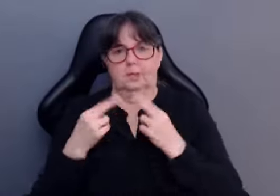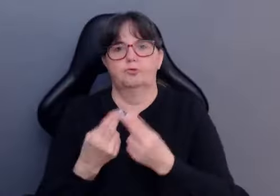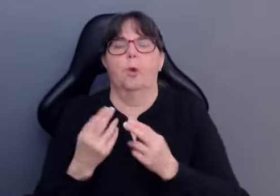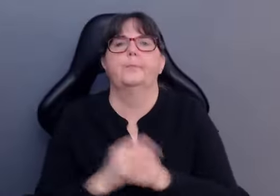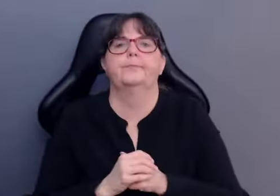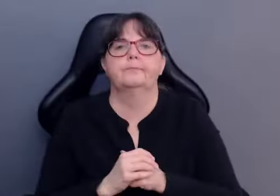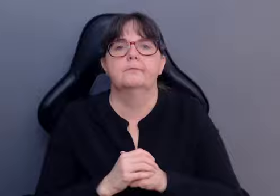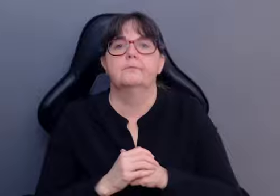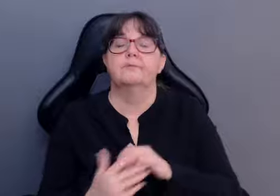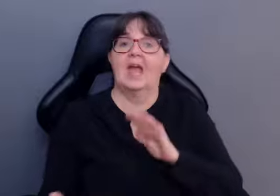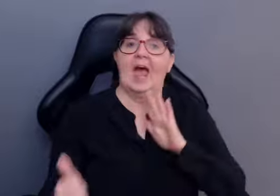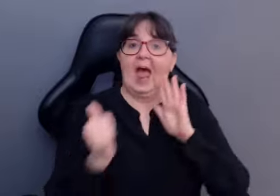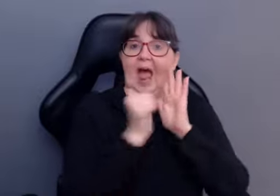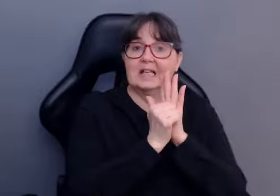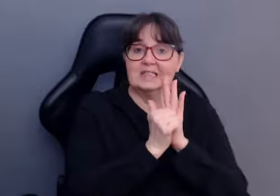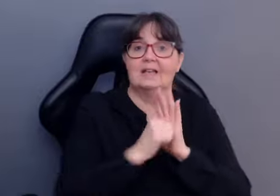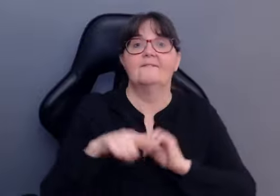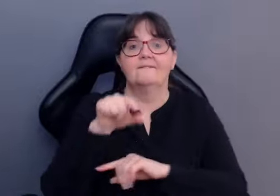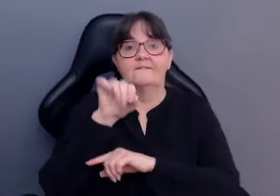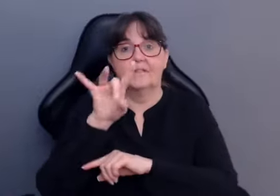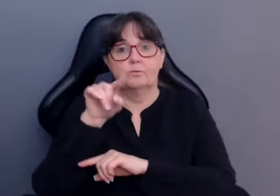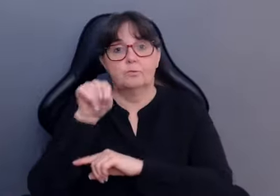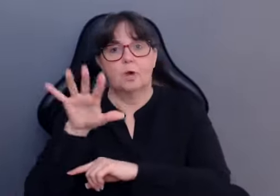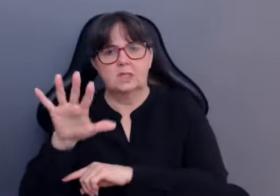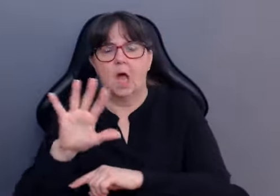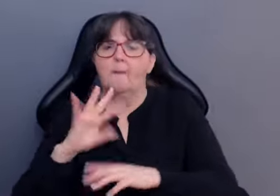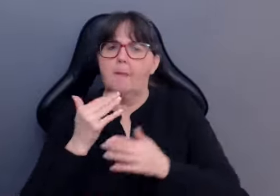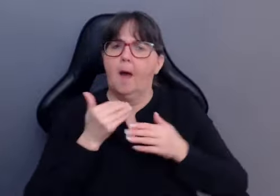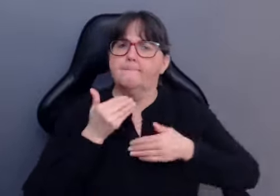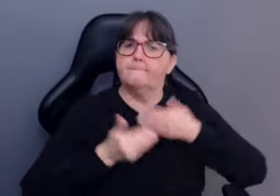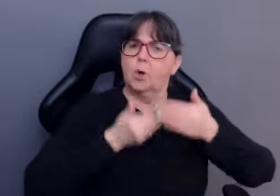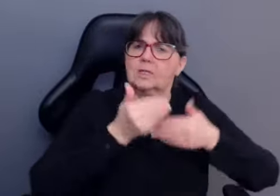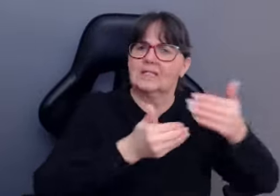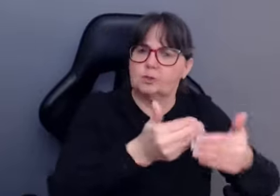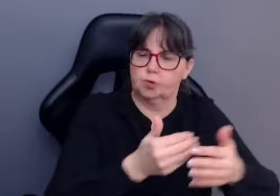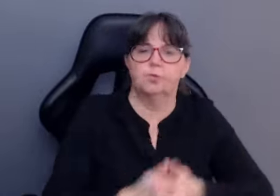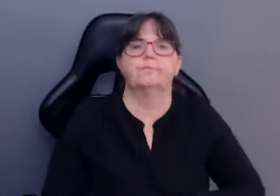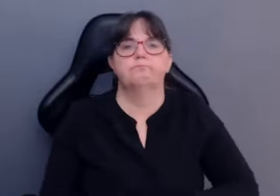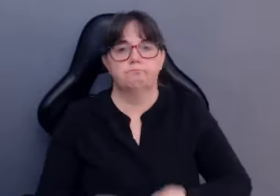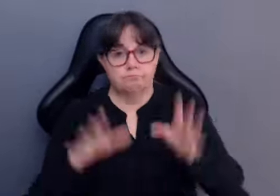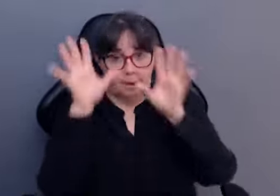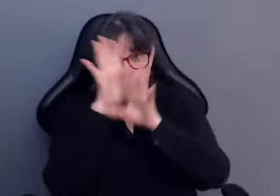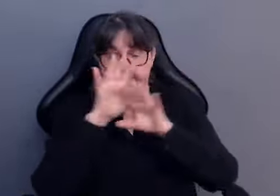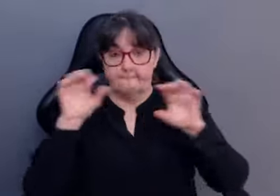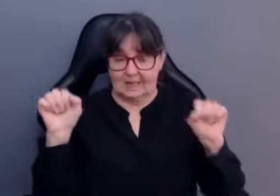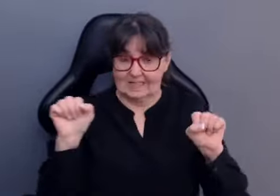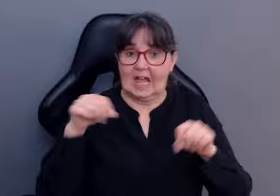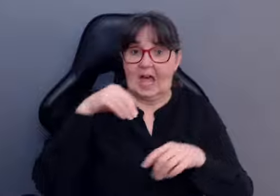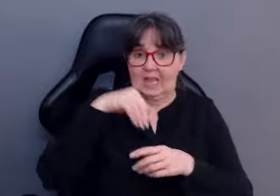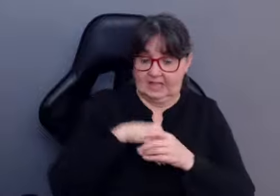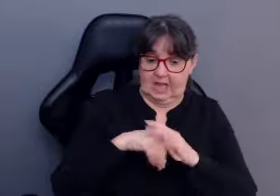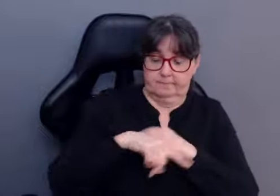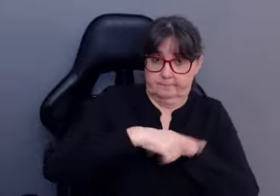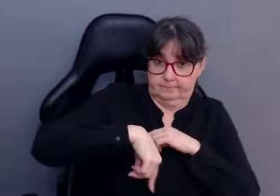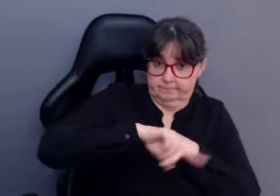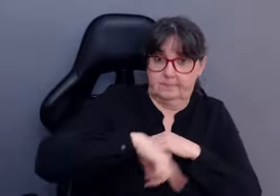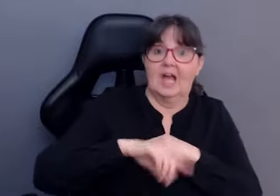Article 28.5. Procédure. Le président de l'Assemblée veille au bon déroulement